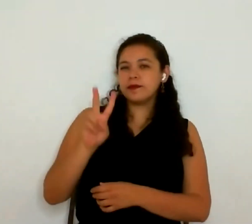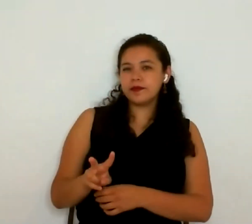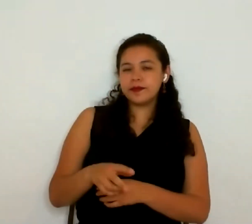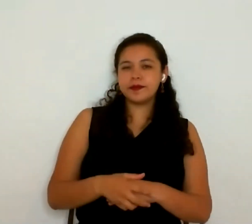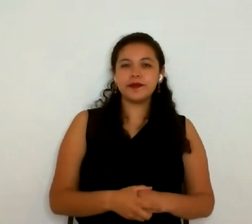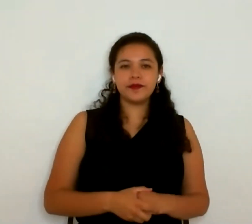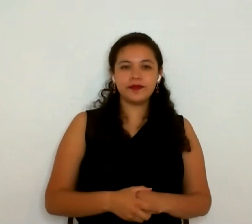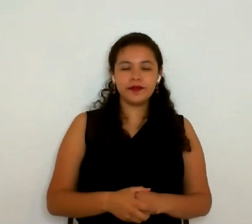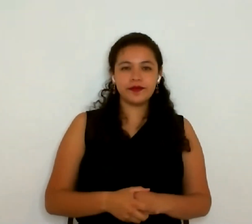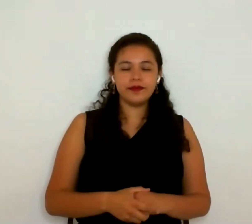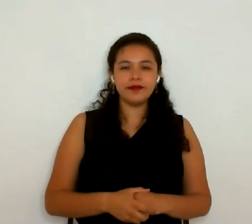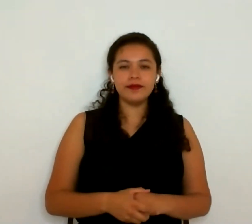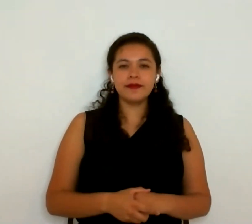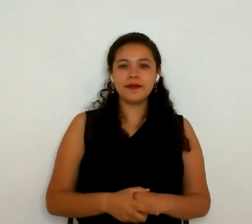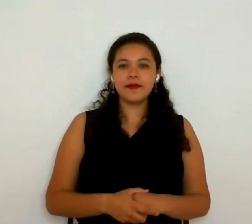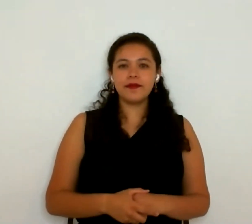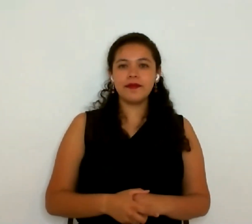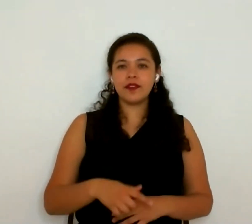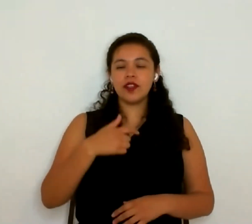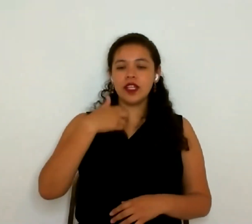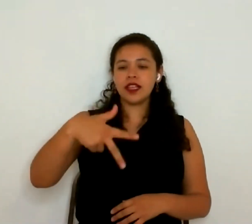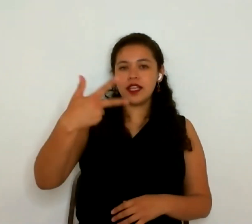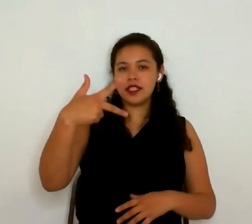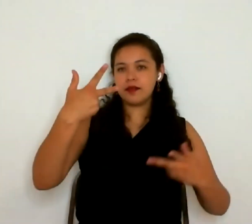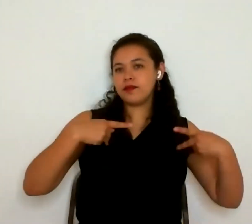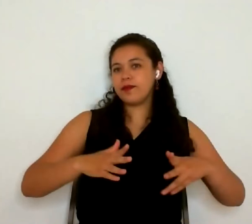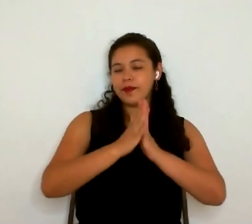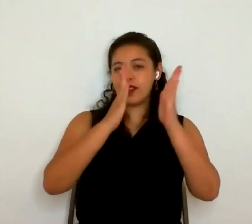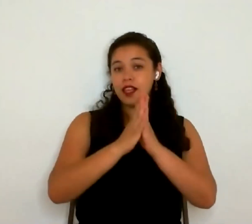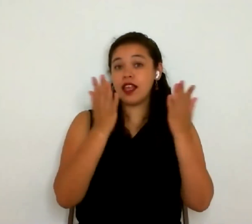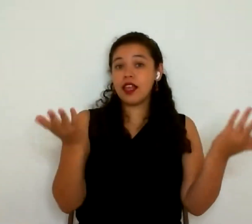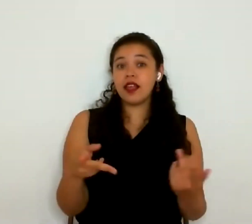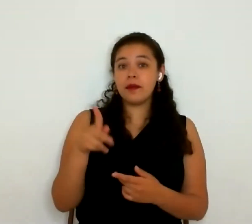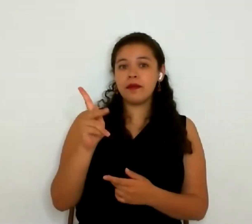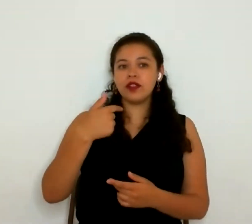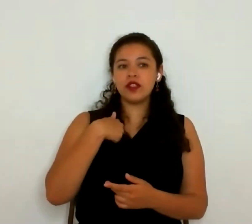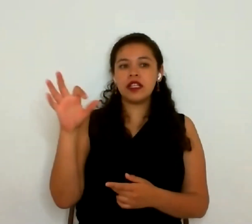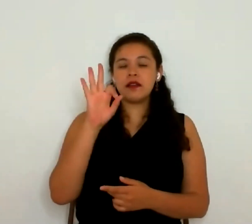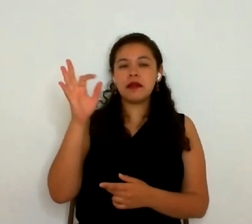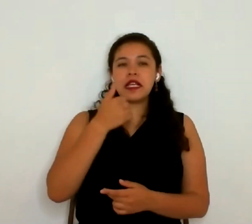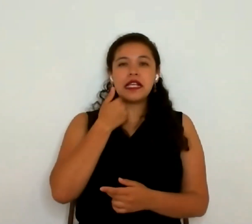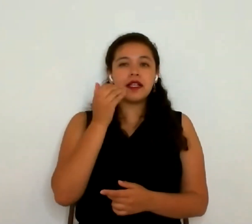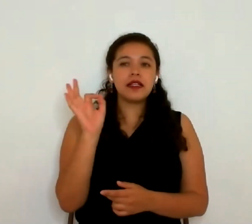pero tras ser participantes pero quisiera si es que es posible